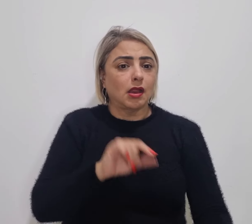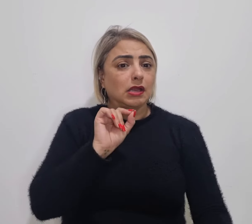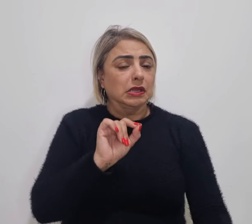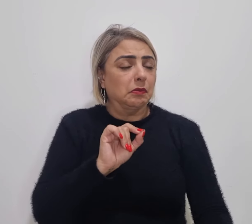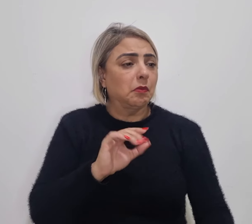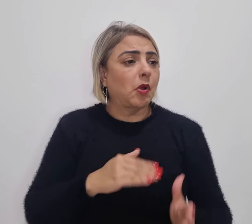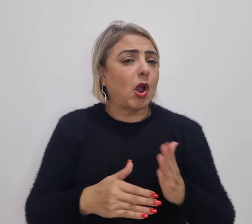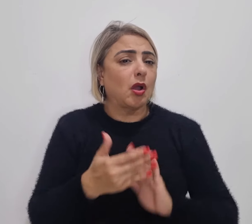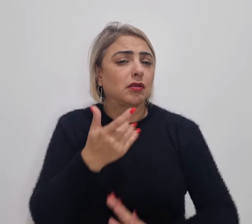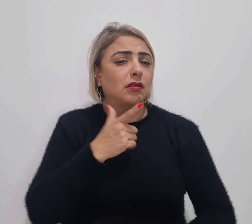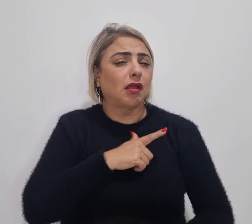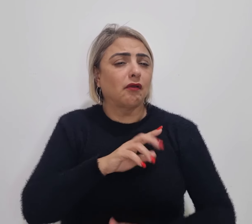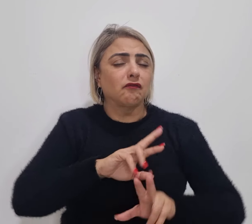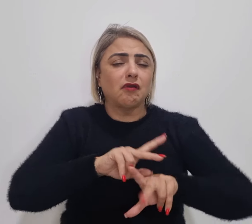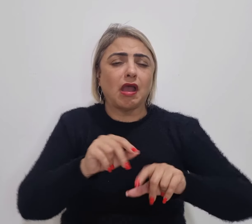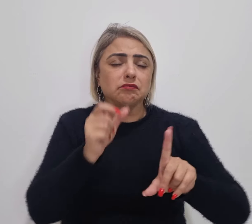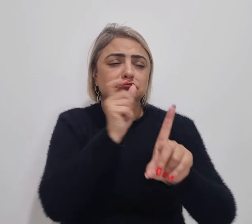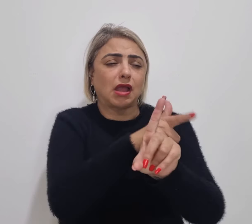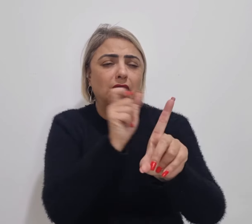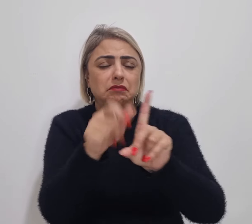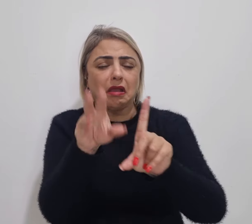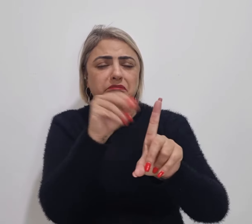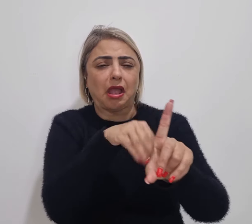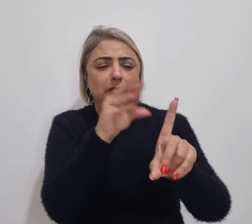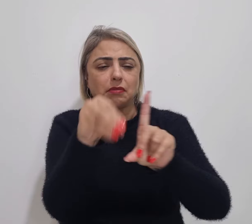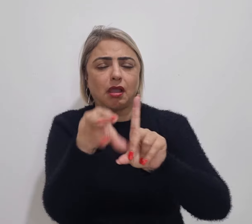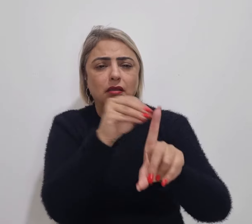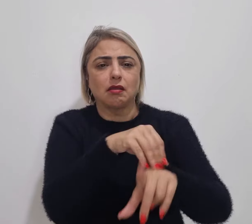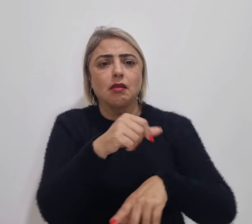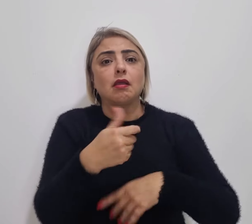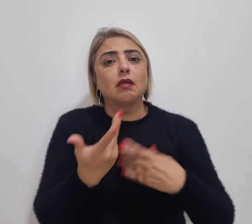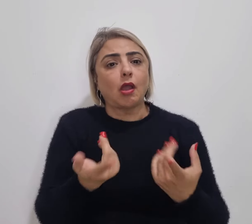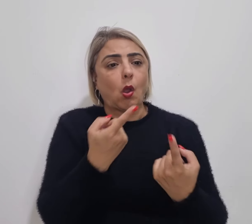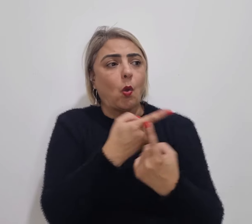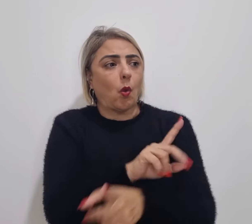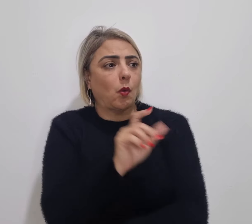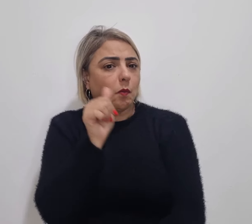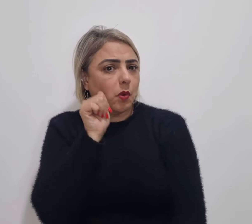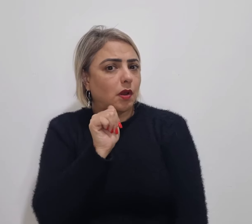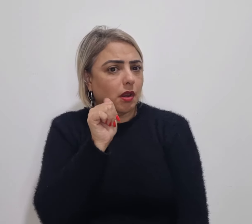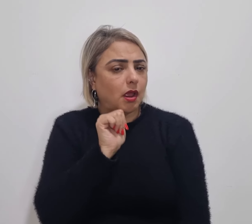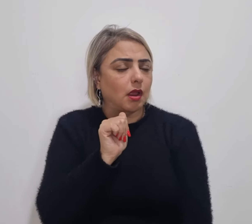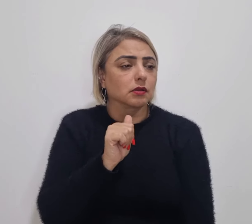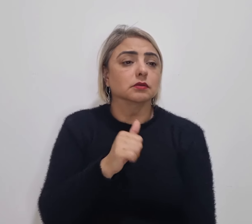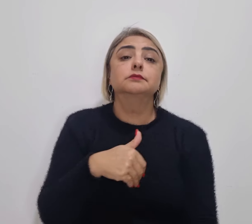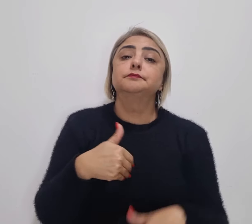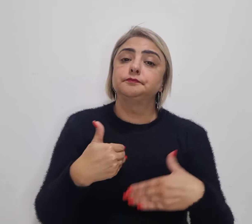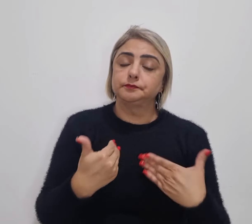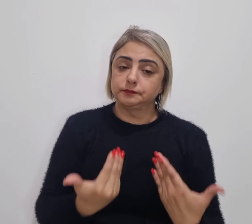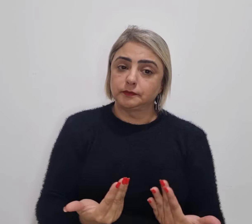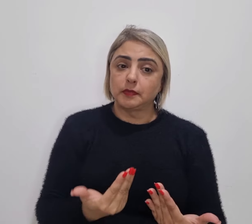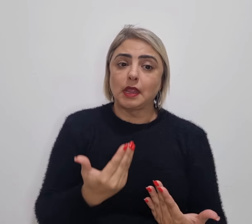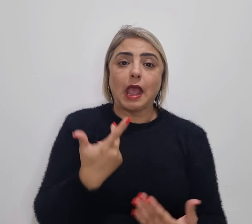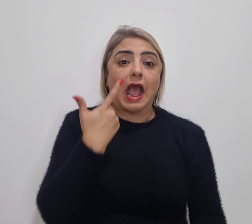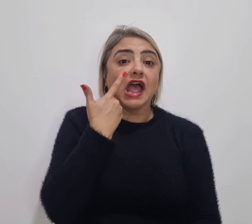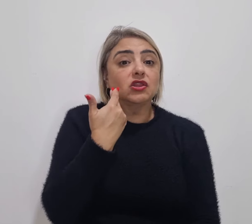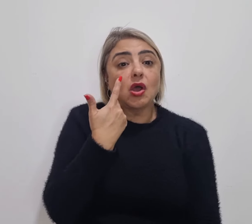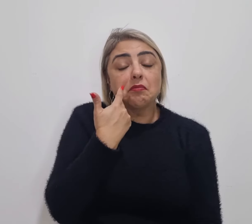cometimento de assédio sexual e moral contra mulheres, de modo a naturalizar essas